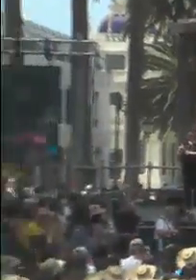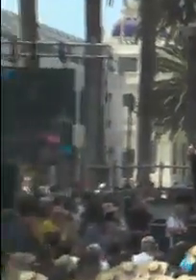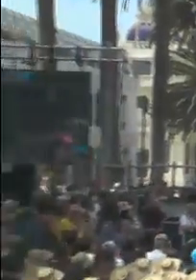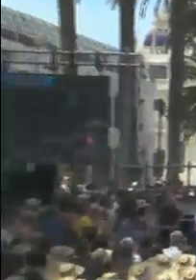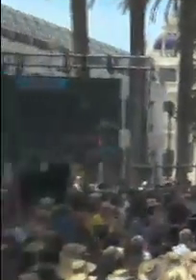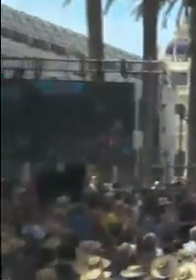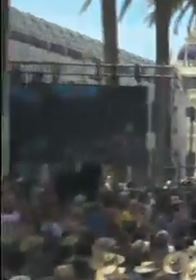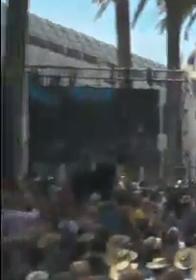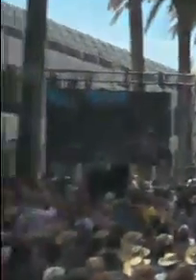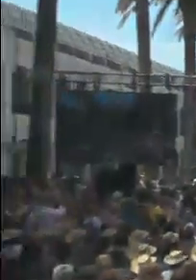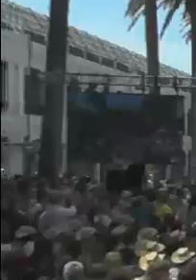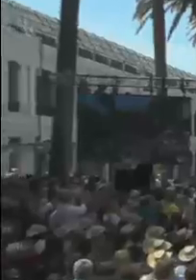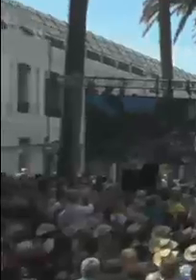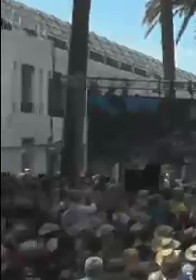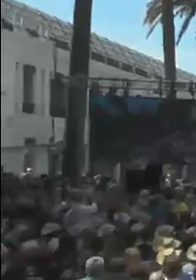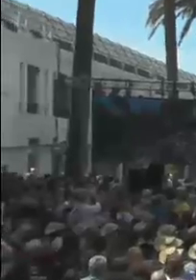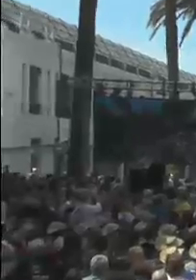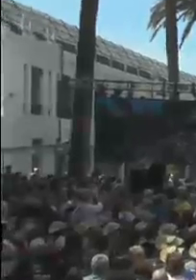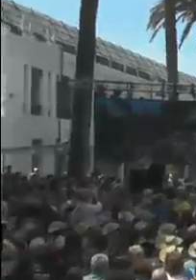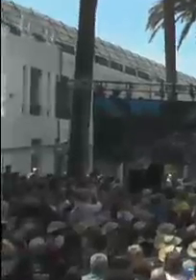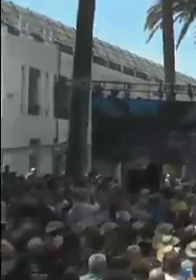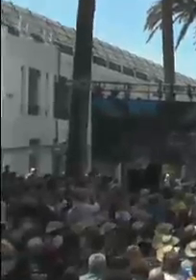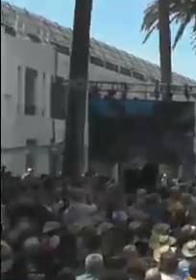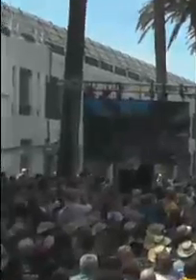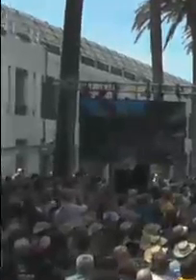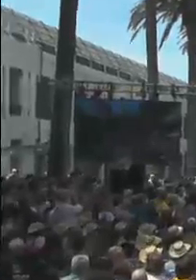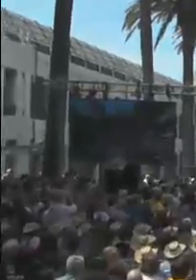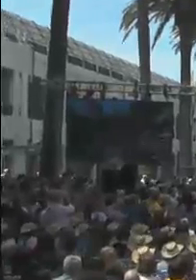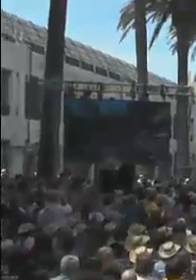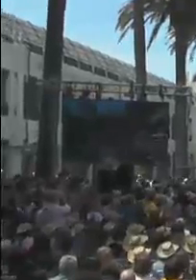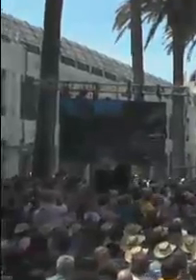somos máis, eles son unha minoría, unha elite. Vayamos a